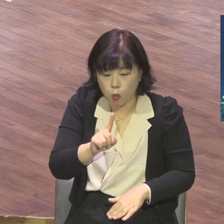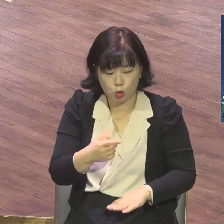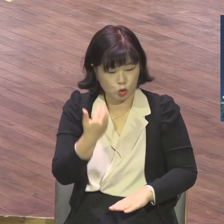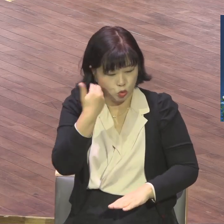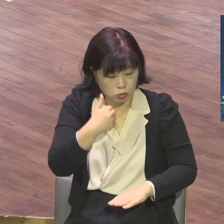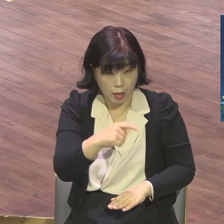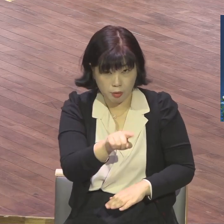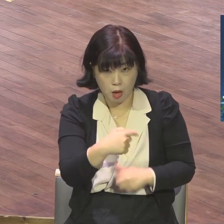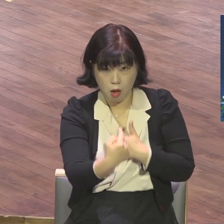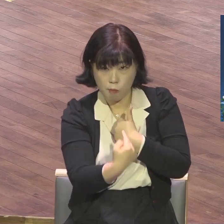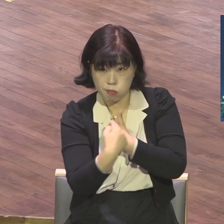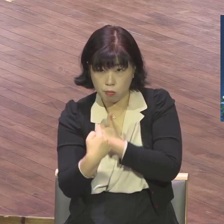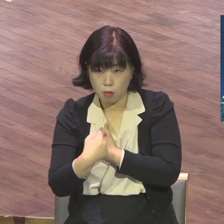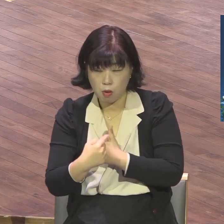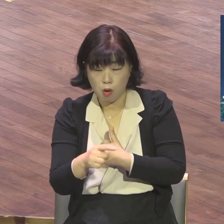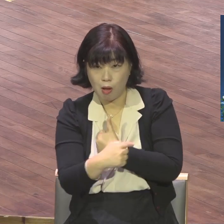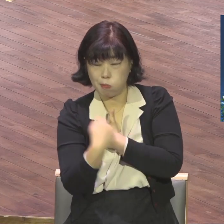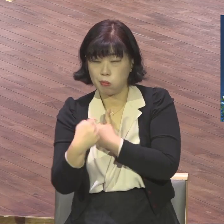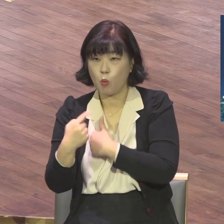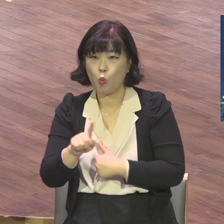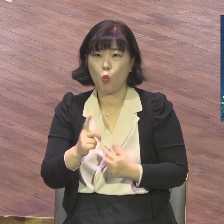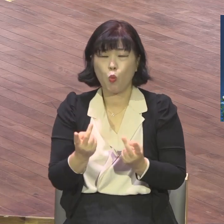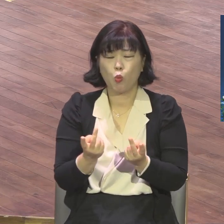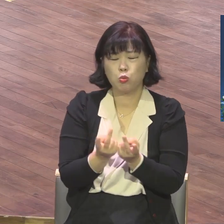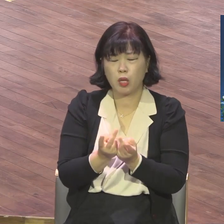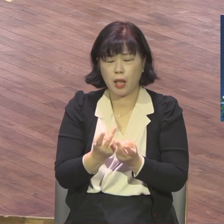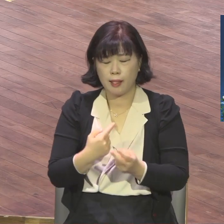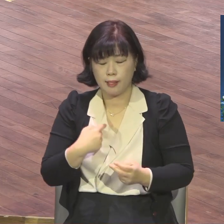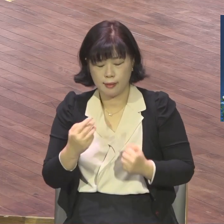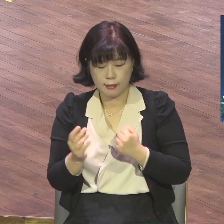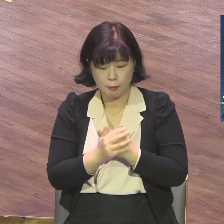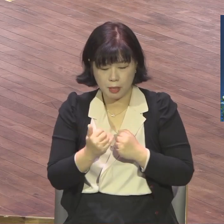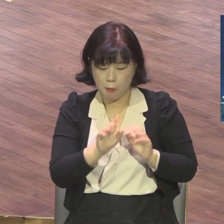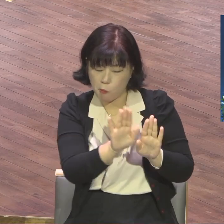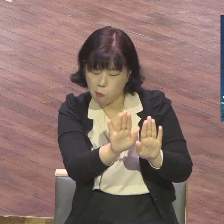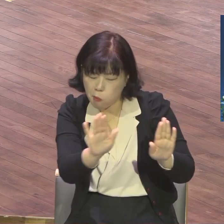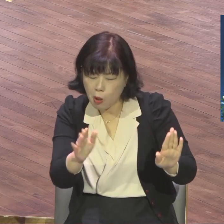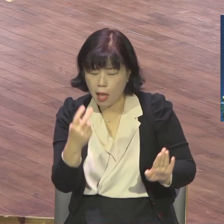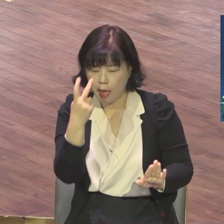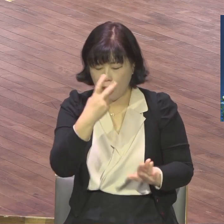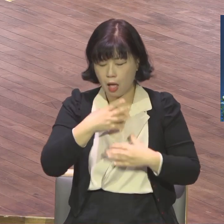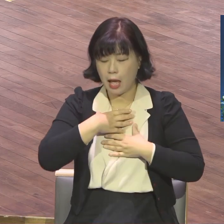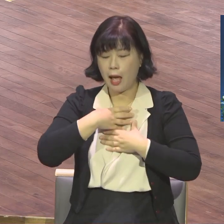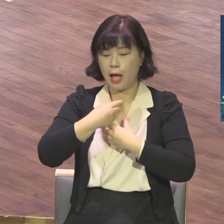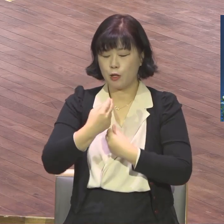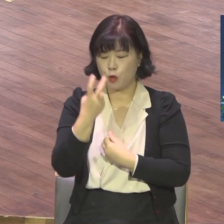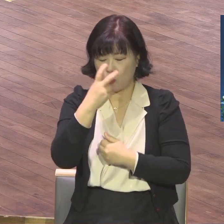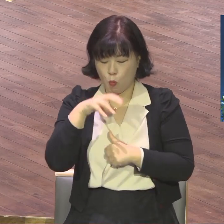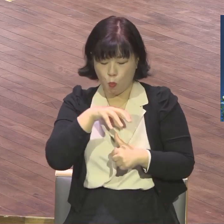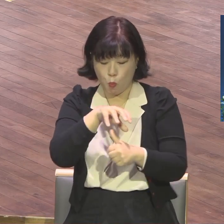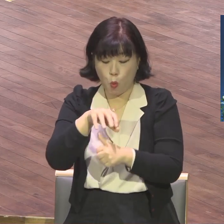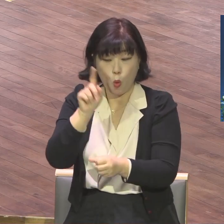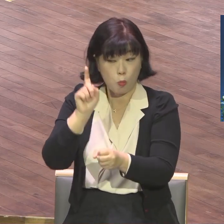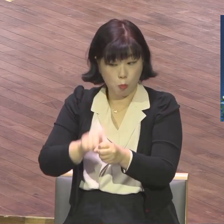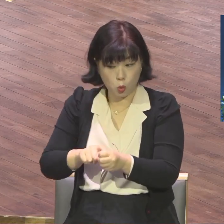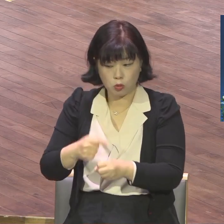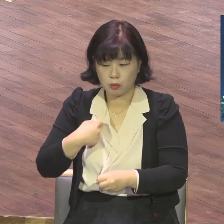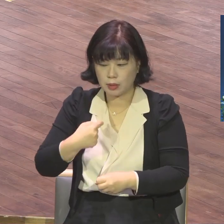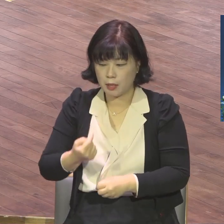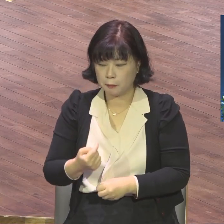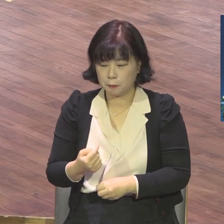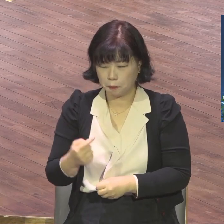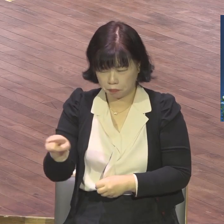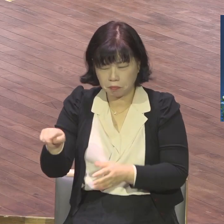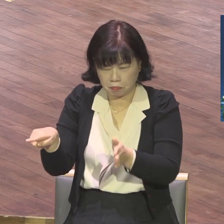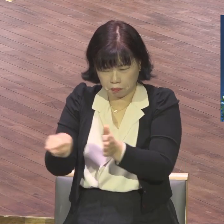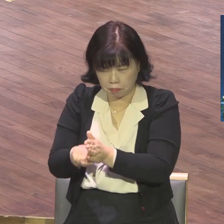그냥 엘리트들 가장 신뢰할 만한 사람들을 친위대로 딱 뽑습니다. 군인 중에도 최고